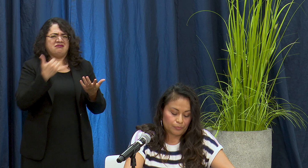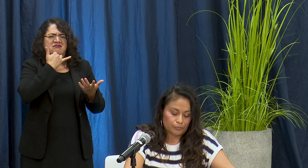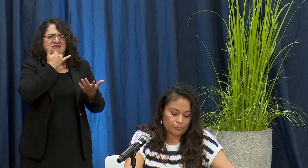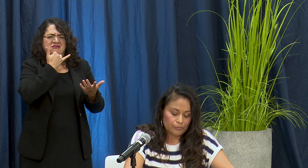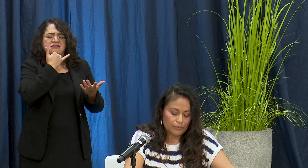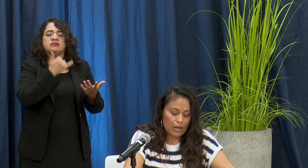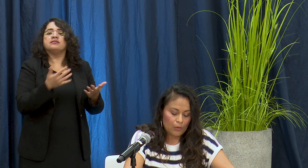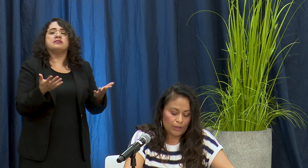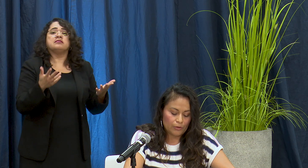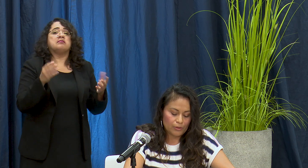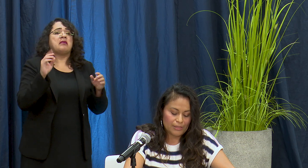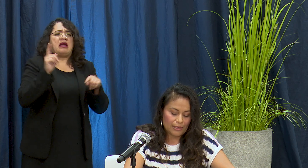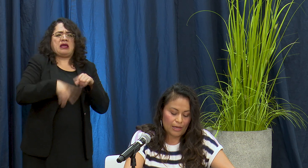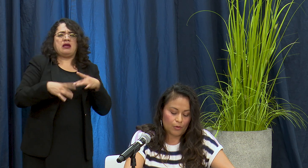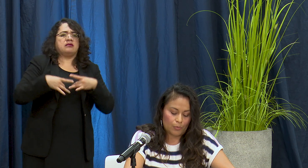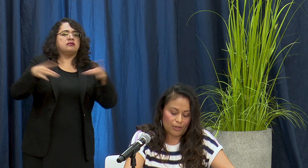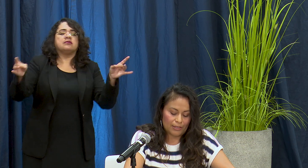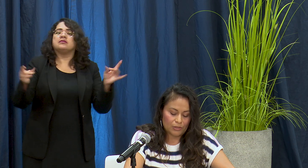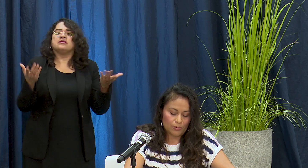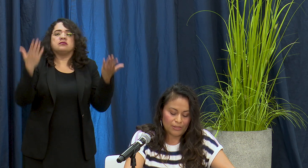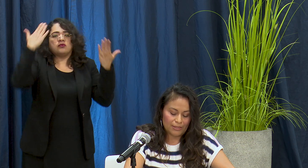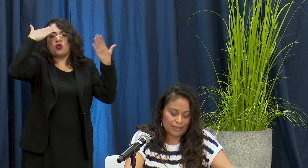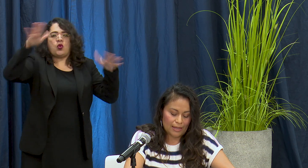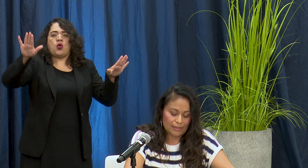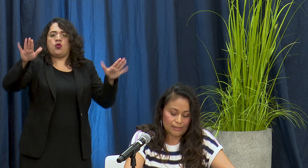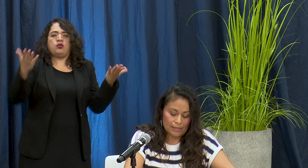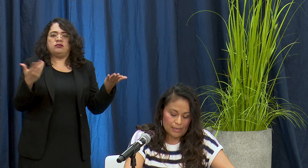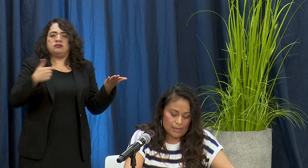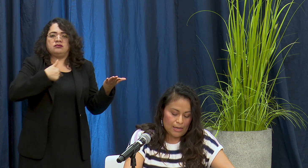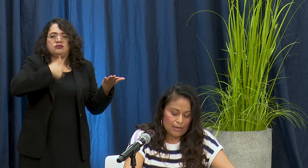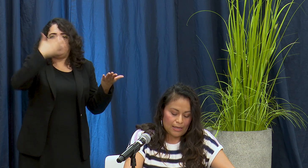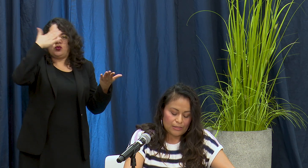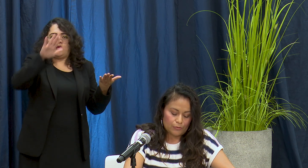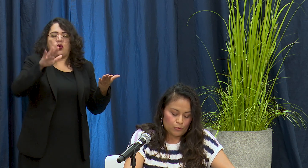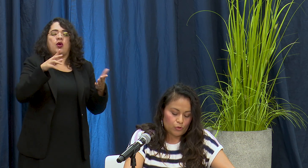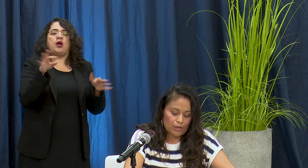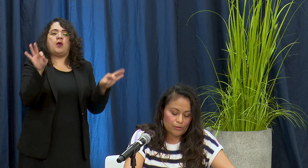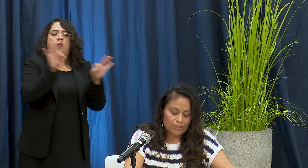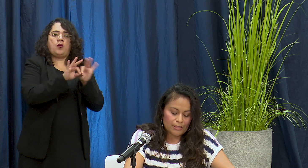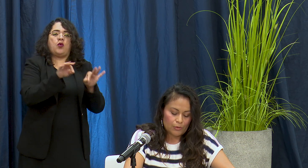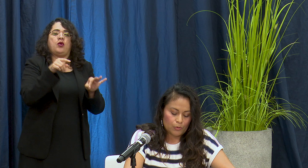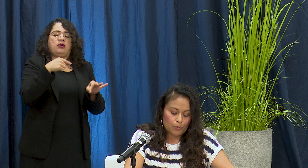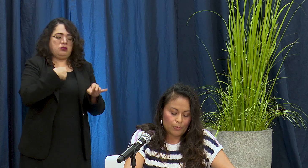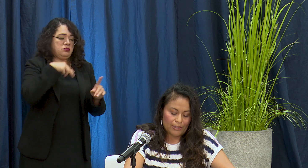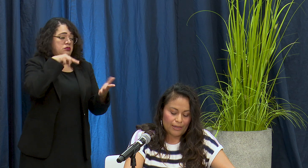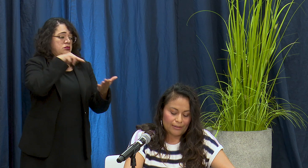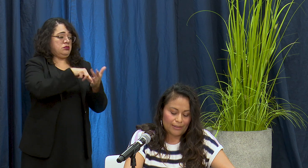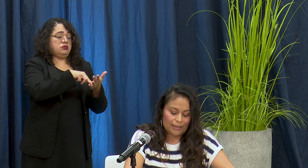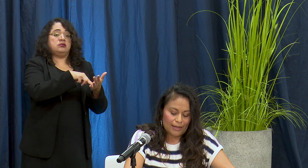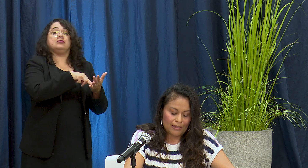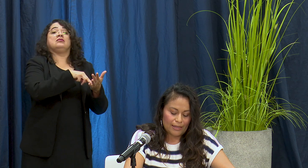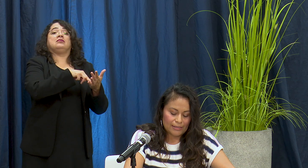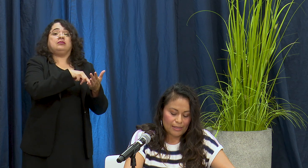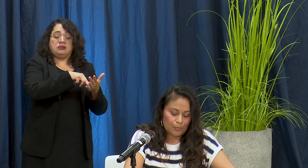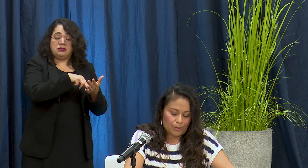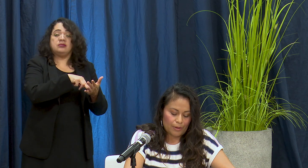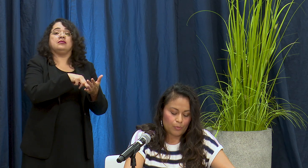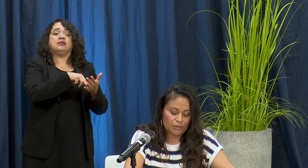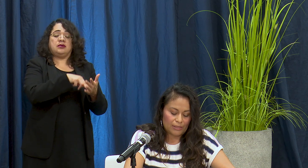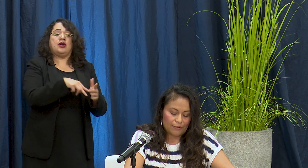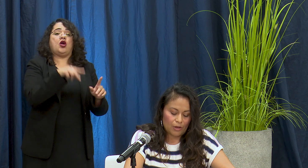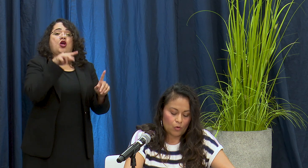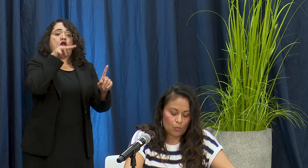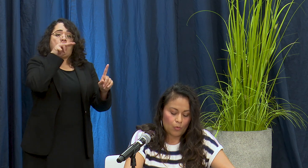contagioso. Aunque no está claro por las razones indicadas, los funcionarios de salud pública tratarán esta